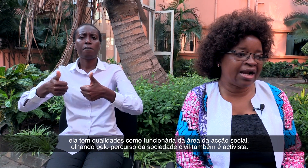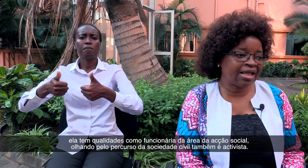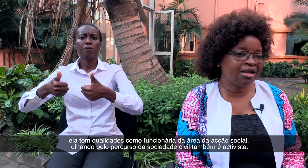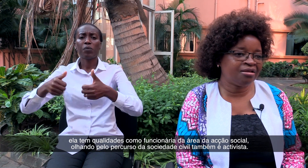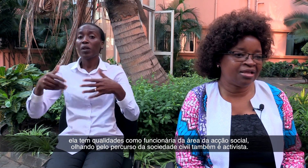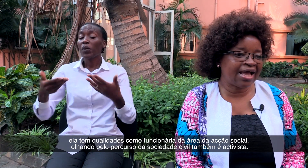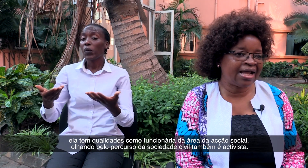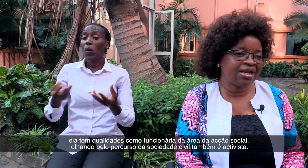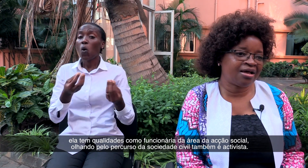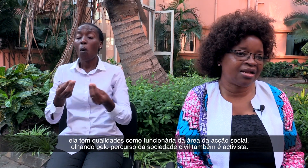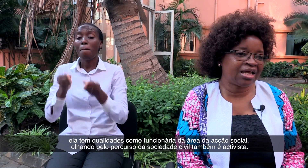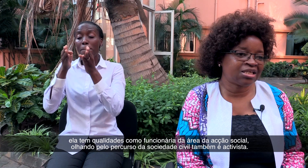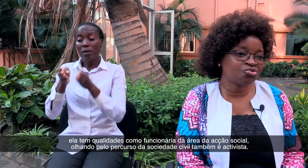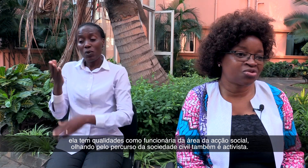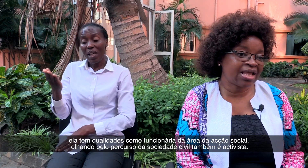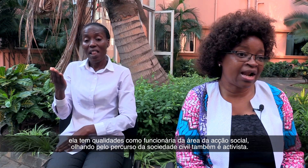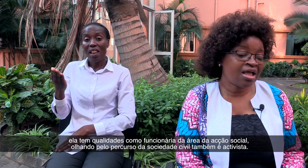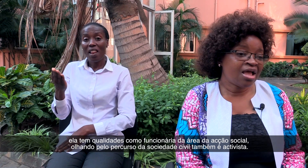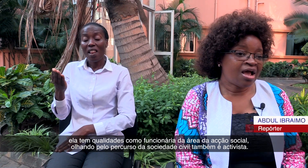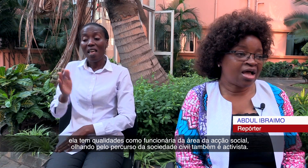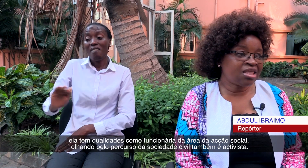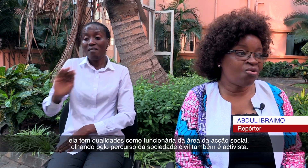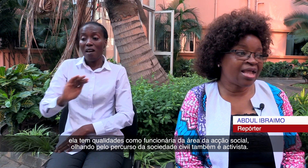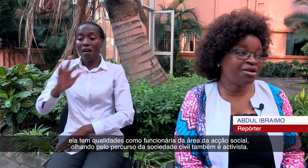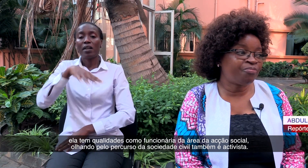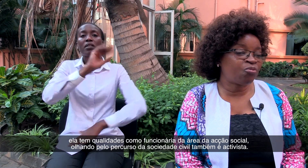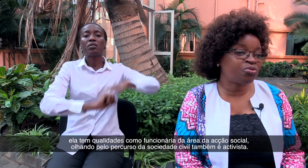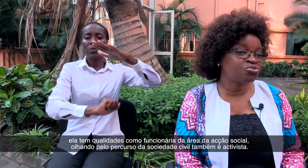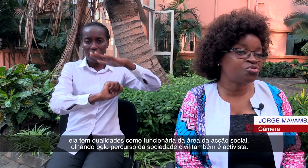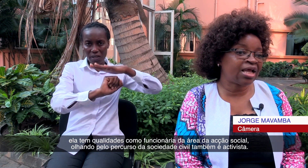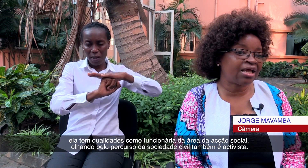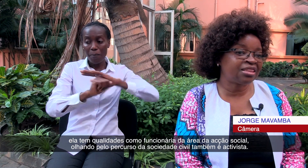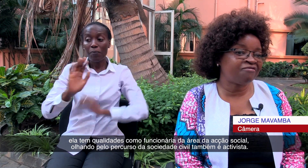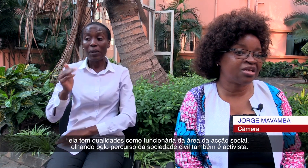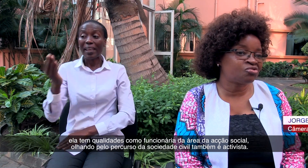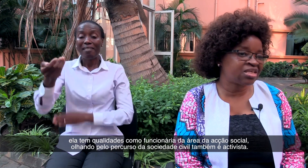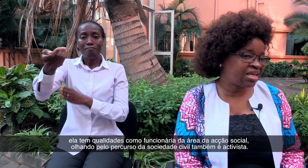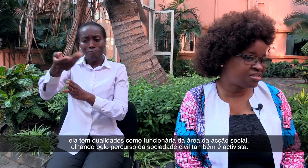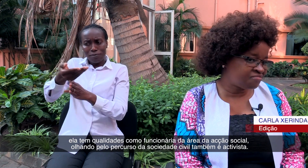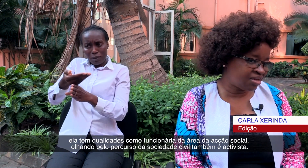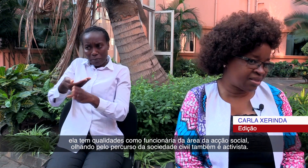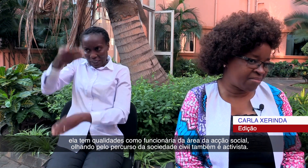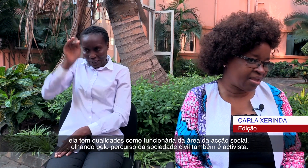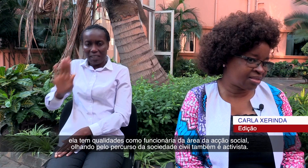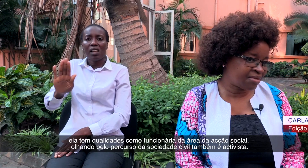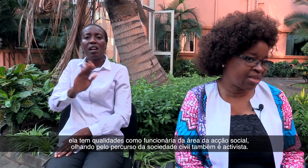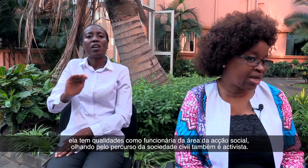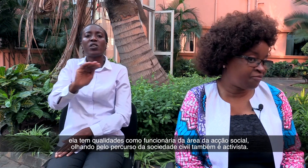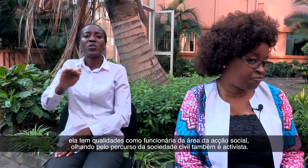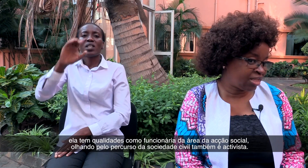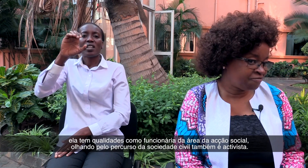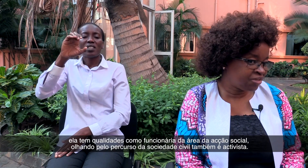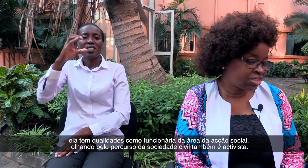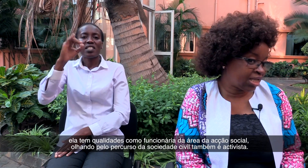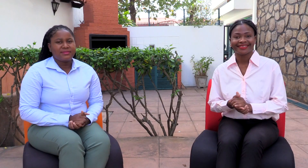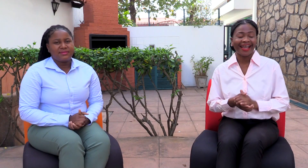como alguém da área da ação social, até olhando para o percurso que ela teve na sociedade civil também. Sabe que ela